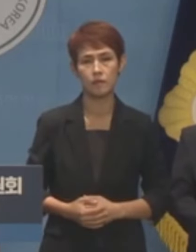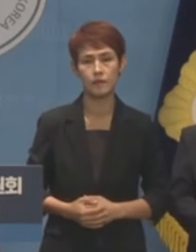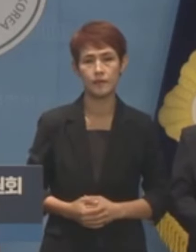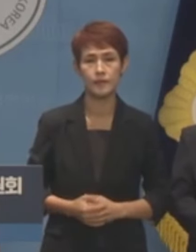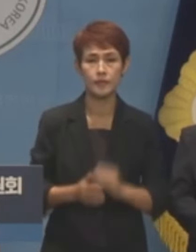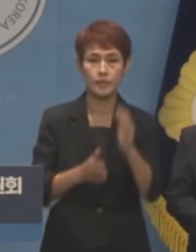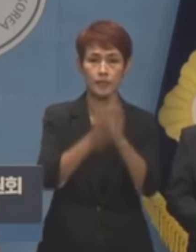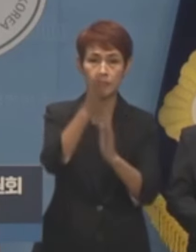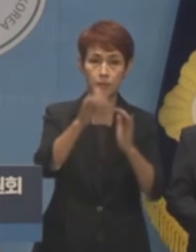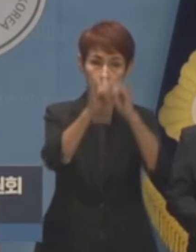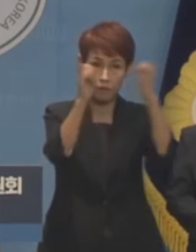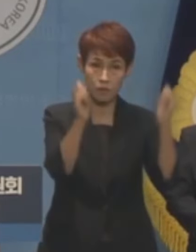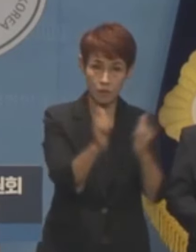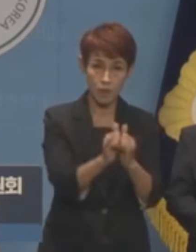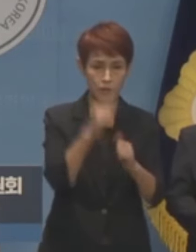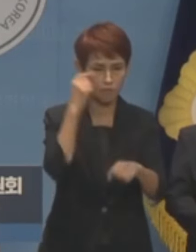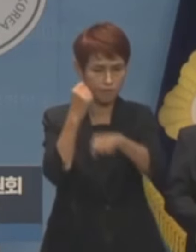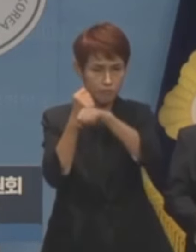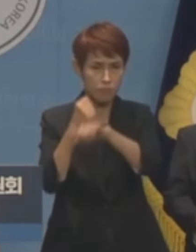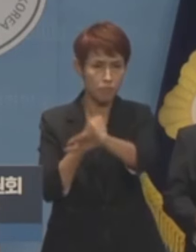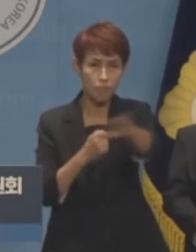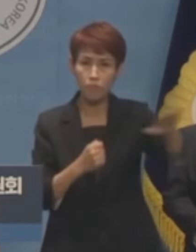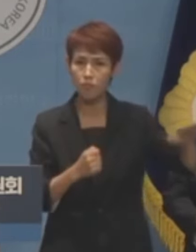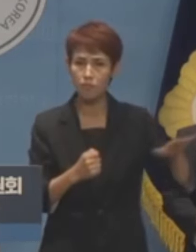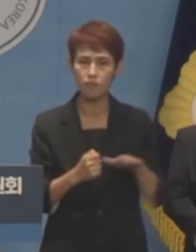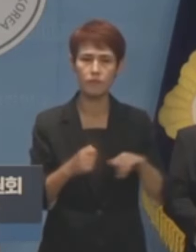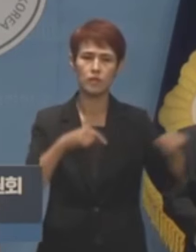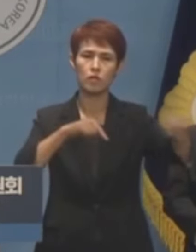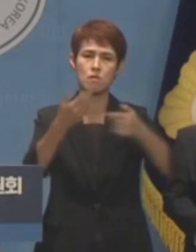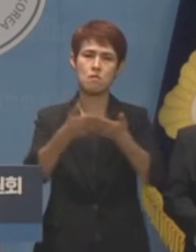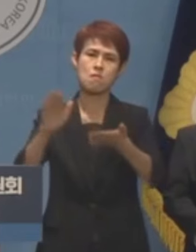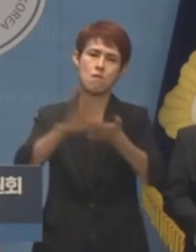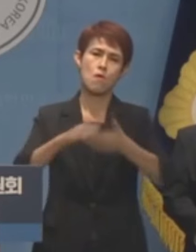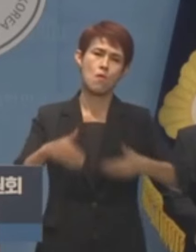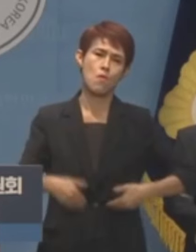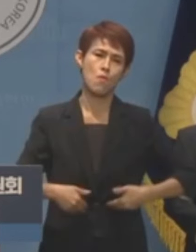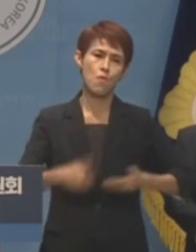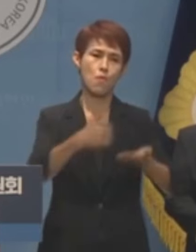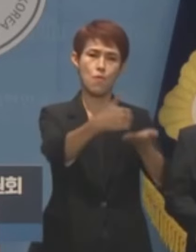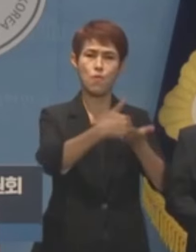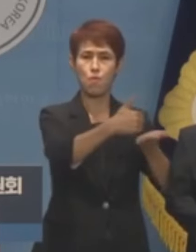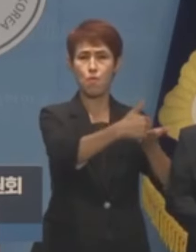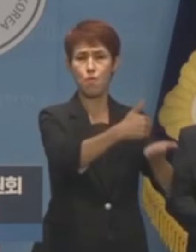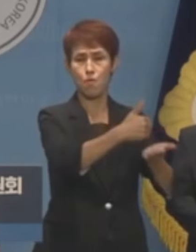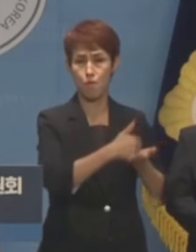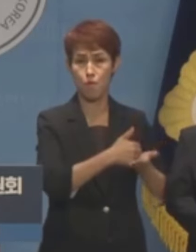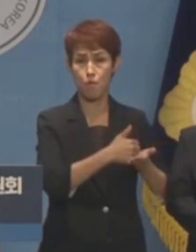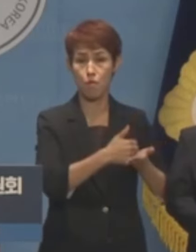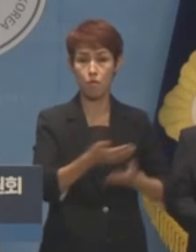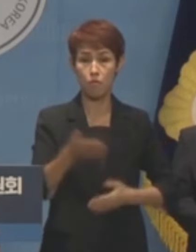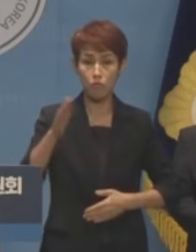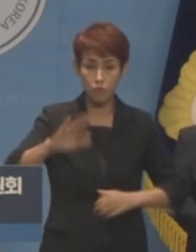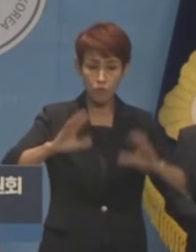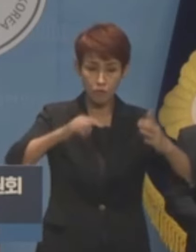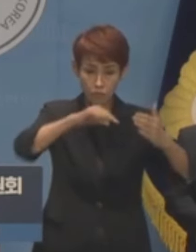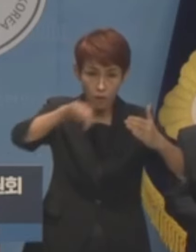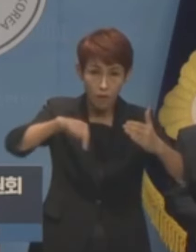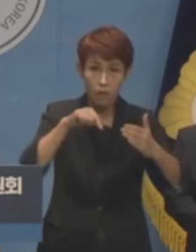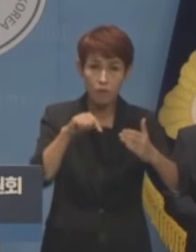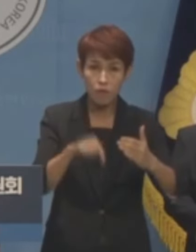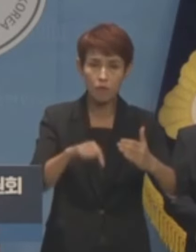사회와 학계를 중심으로 정치 개혁에 대한 요구가 이어지고 있지만 정작 국회 안에서는